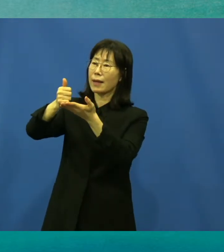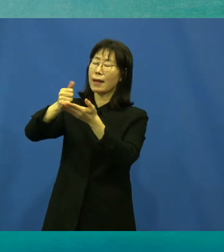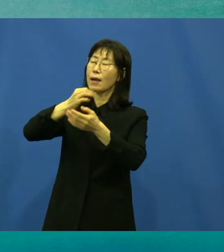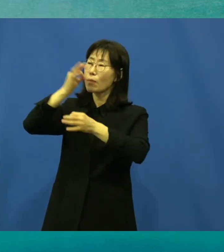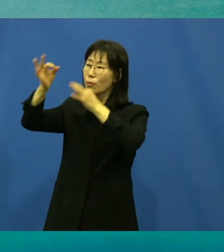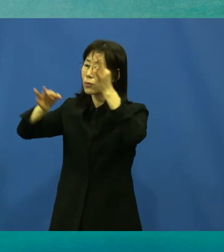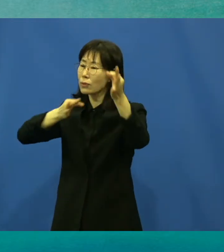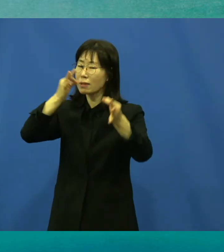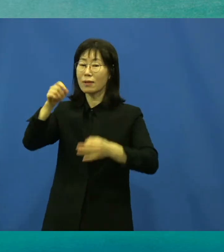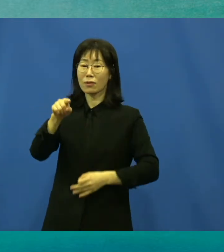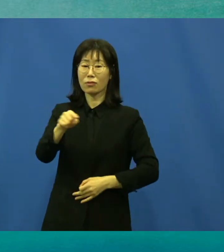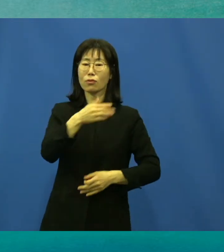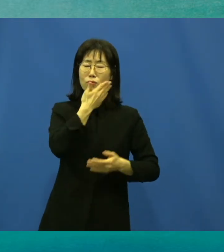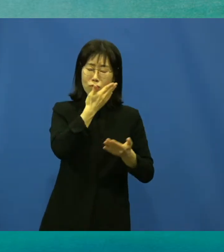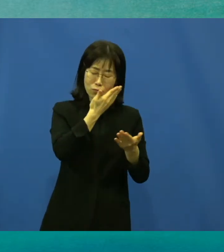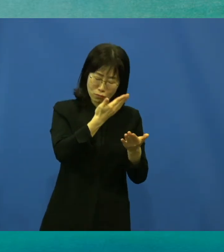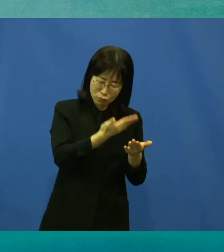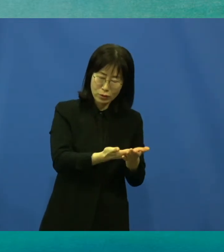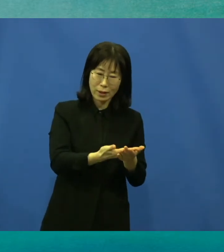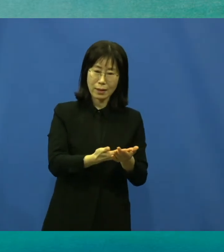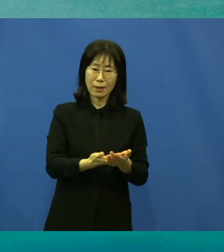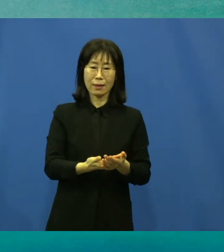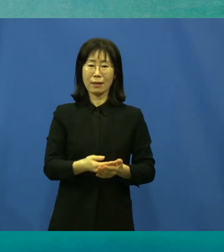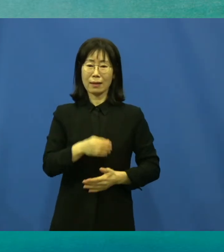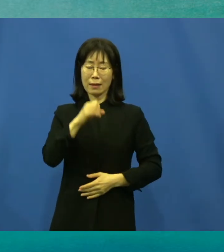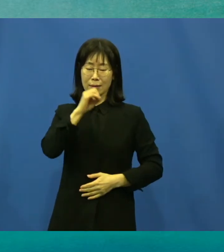미사여구, 중언부언, 금물입니다.